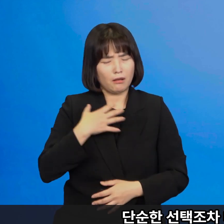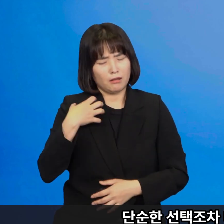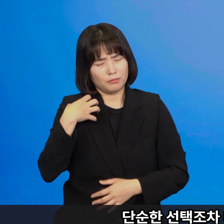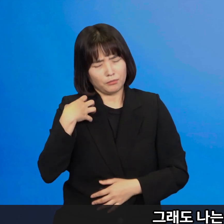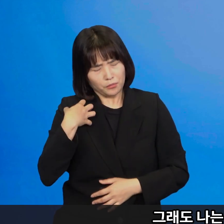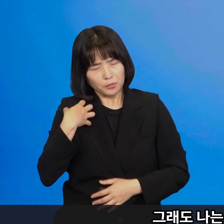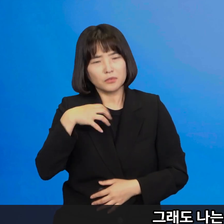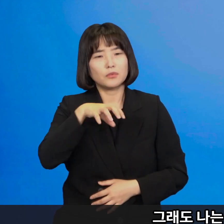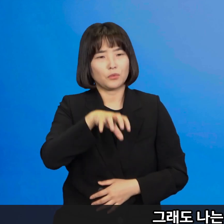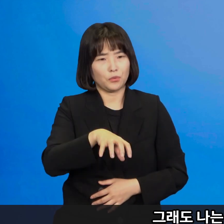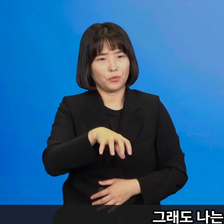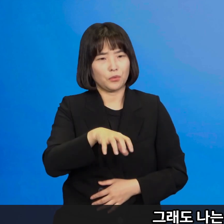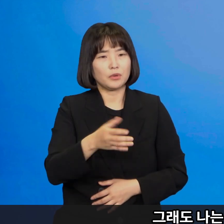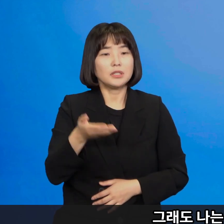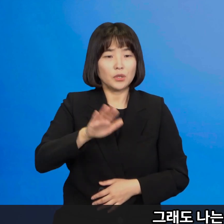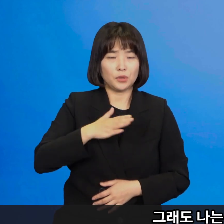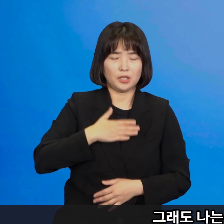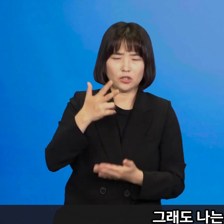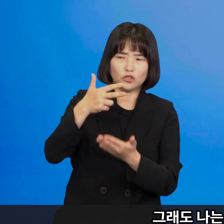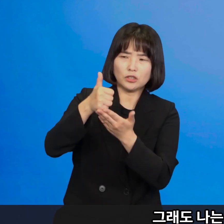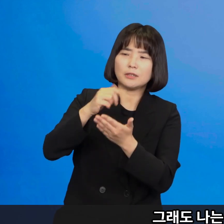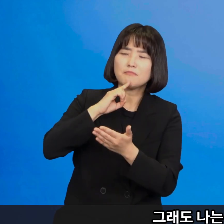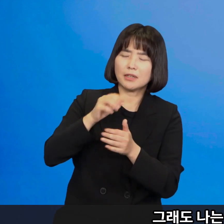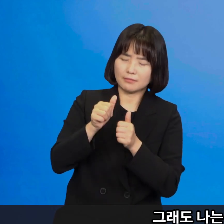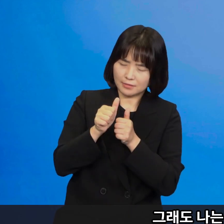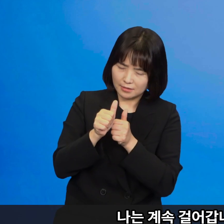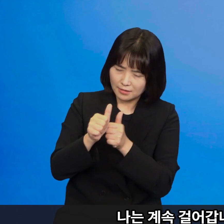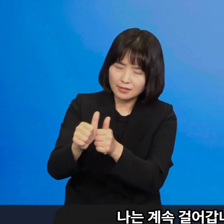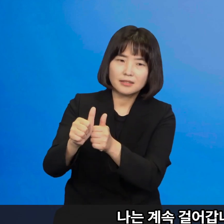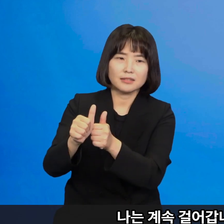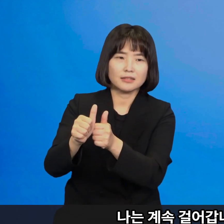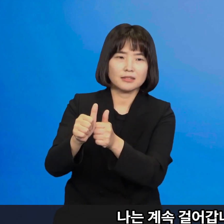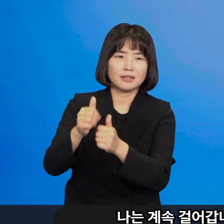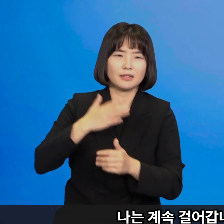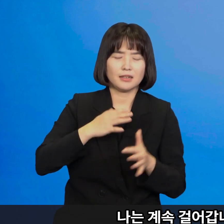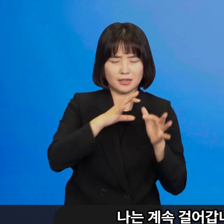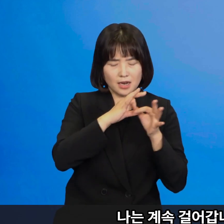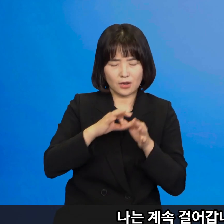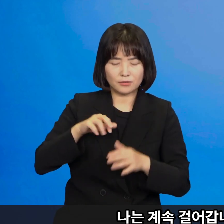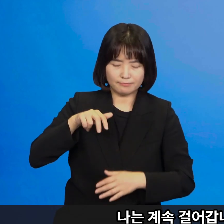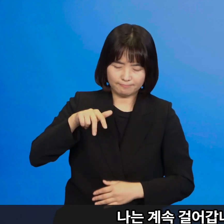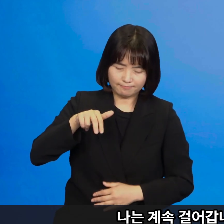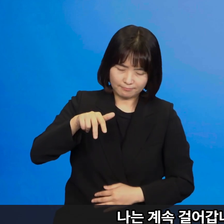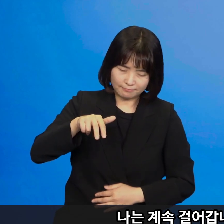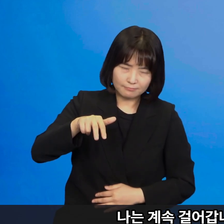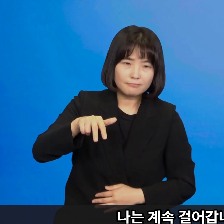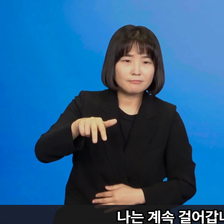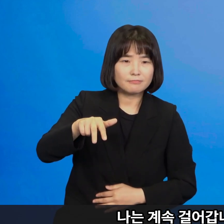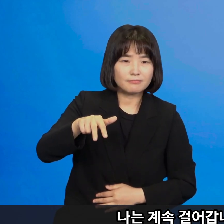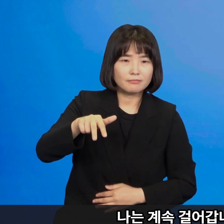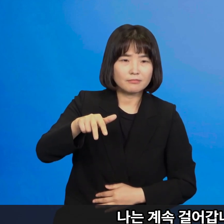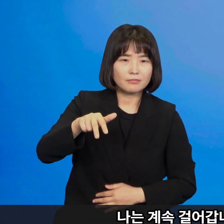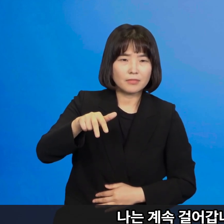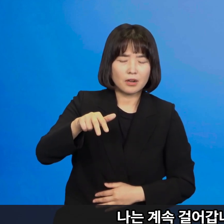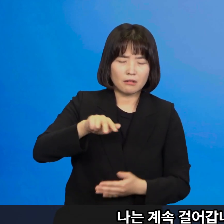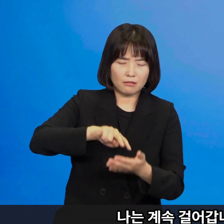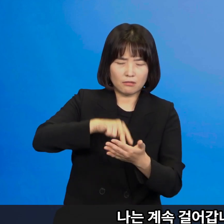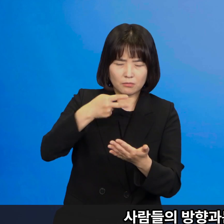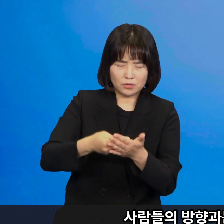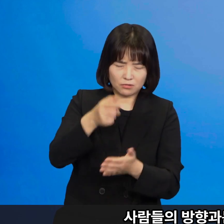곳. 그래도 나는 주님만 따르리. 나는 계속 걸어갑니다. 수없이